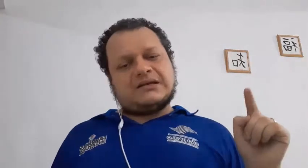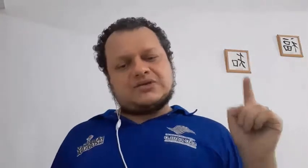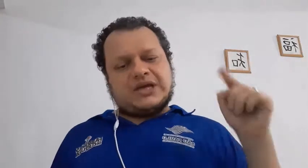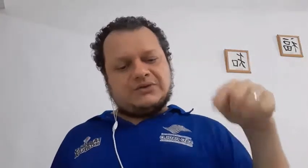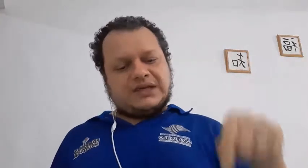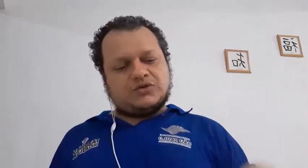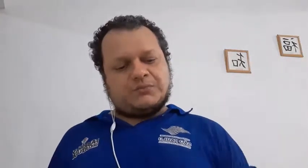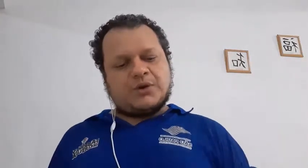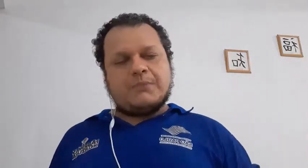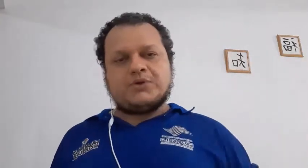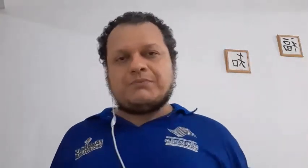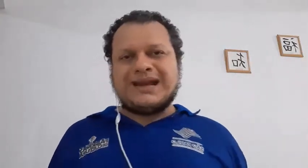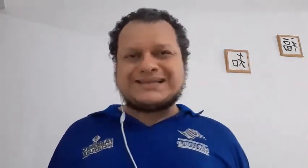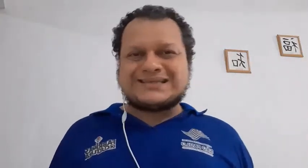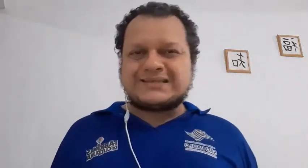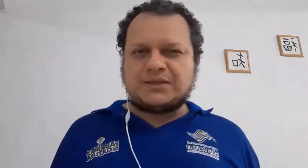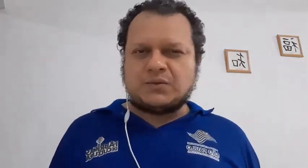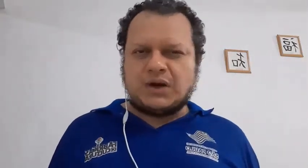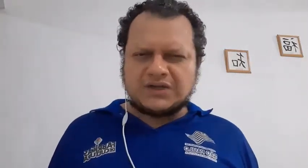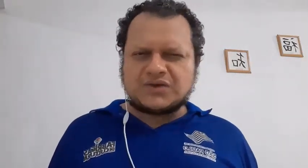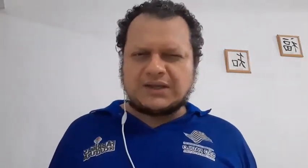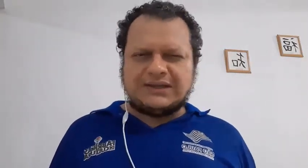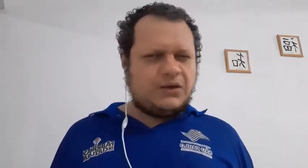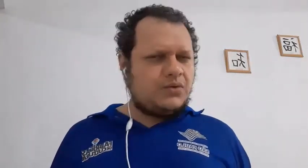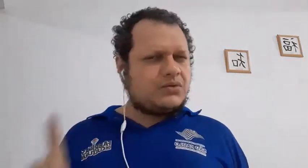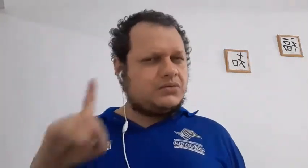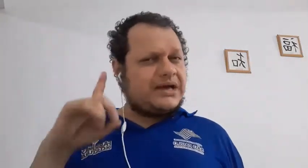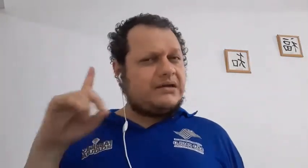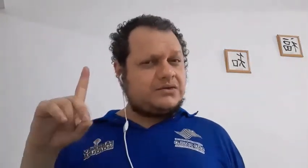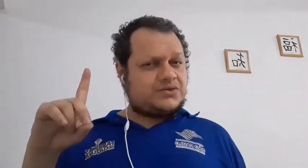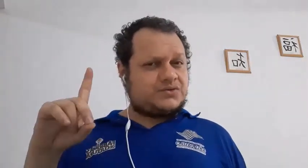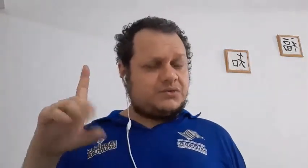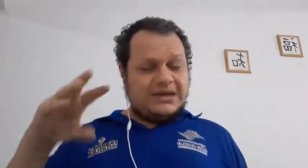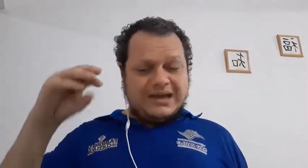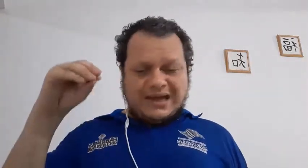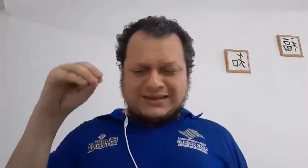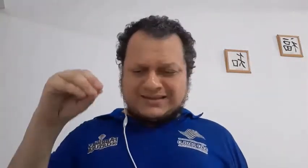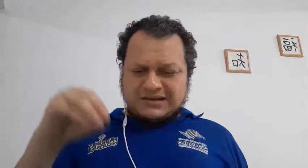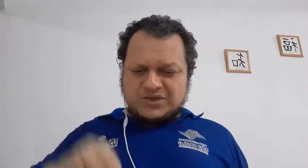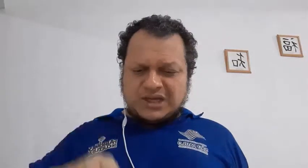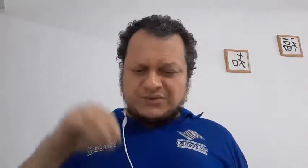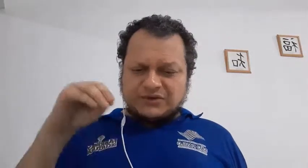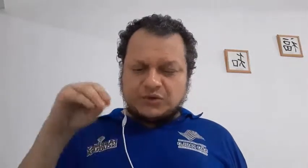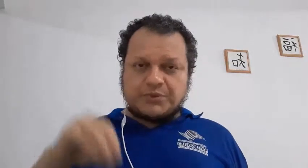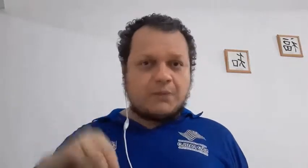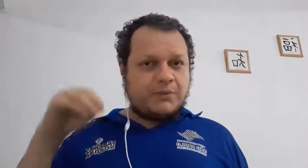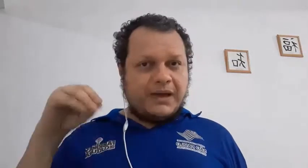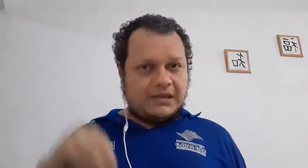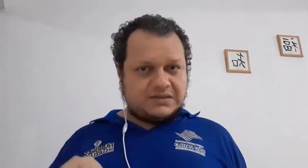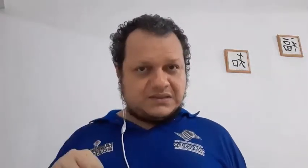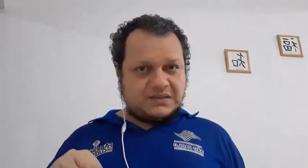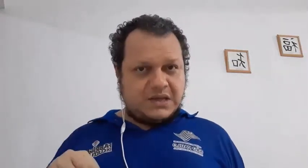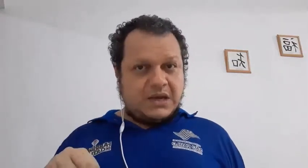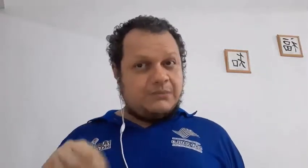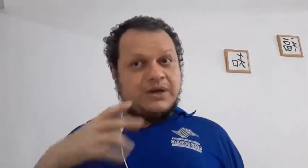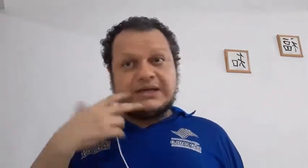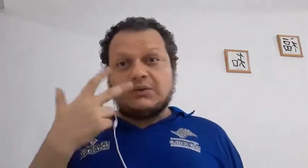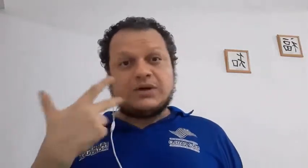estrangeiro dentro do próprio Brasil. Olha só que loucura isso. É estrangeiro dentro do próprio país. Porque ele não